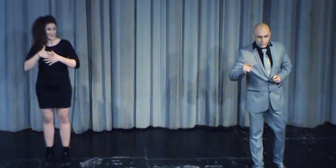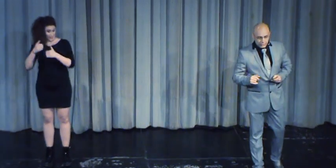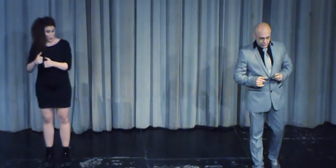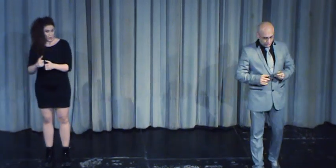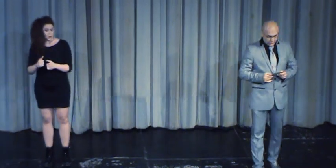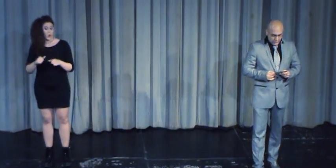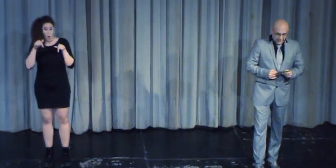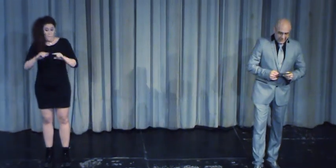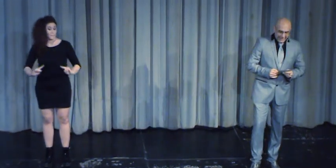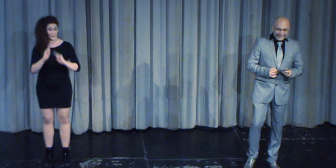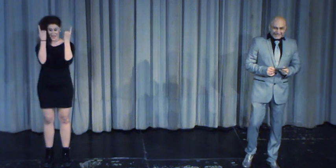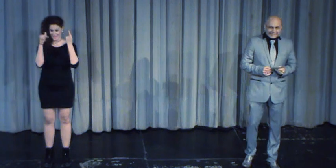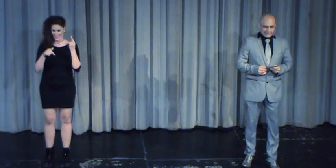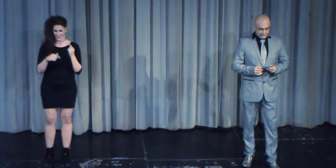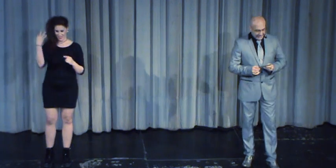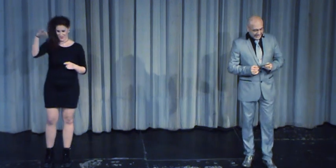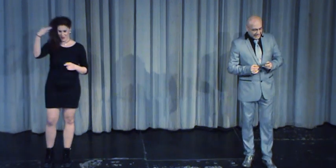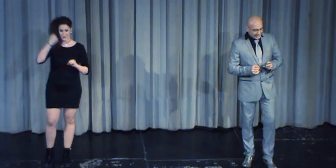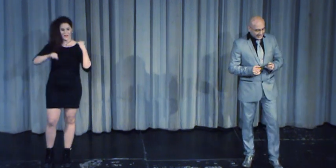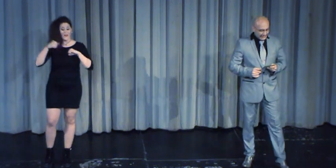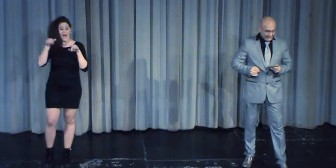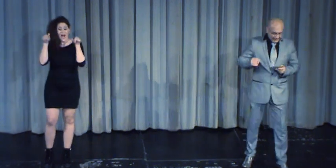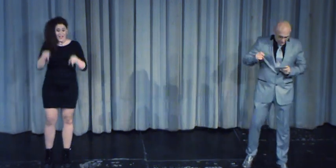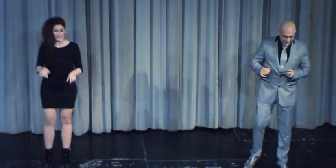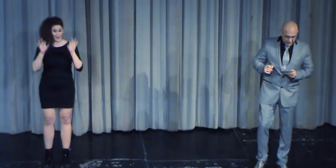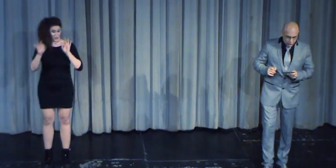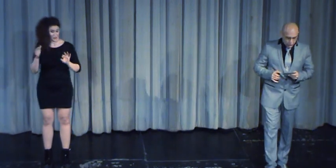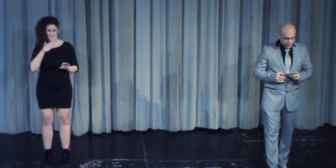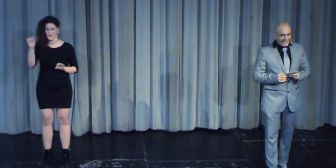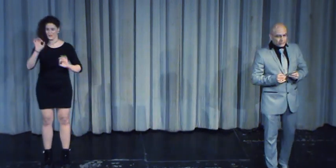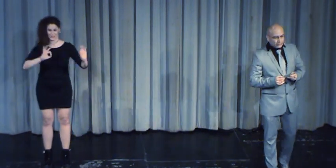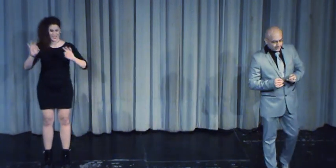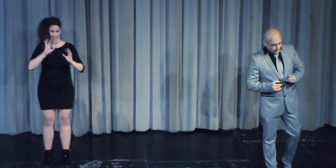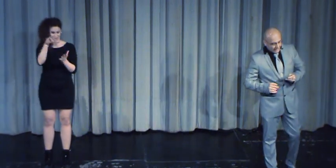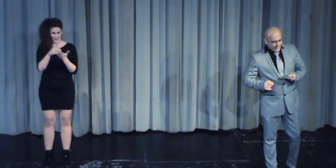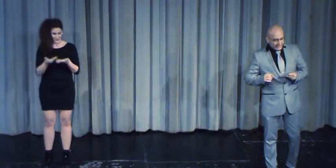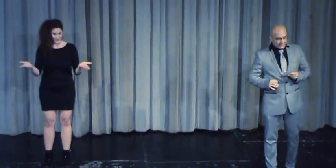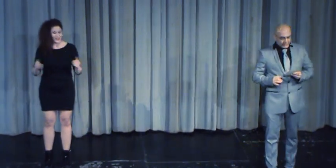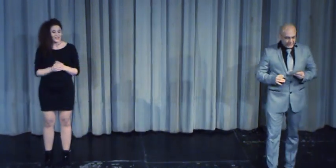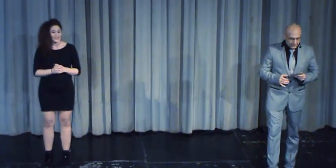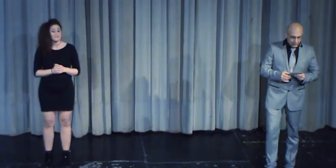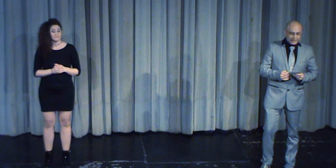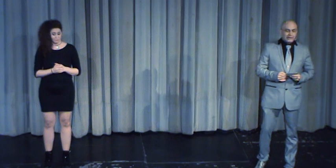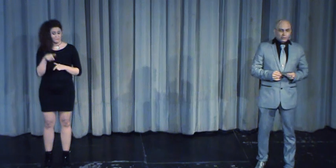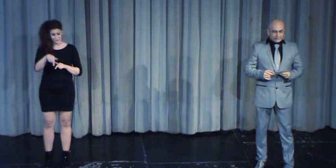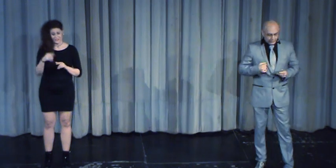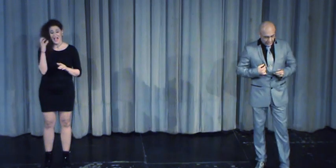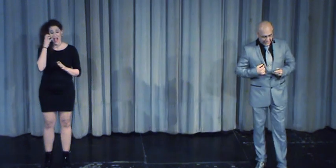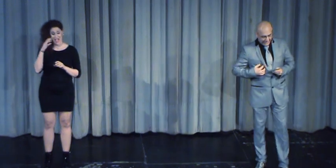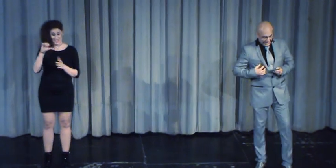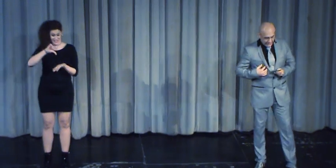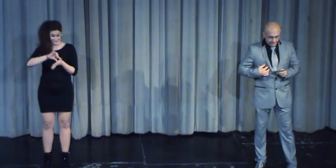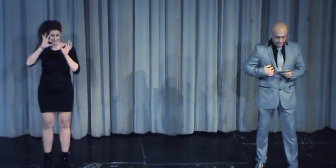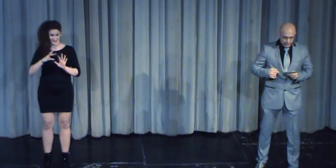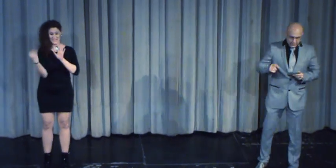en pase único, aquí, en este maravilloso teatro, identificativo de esta nuestra